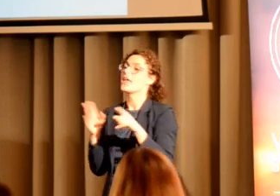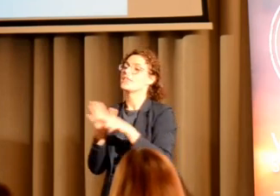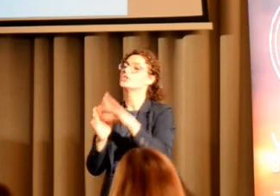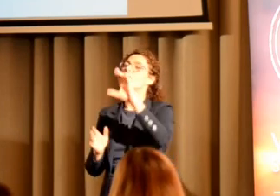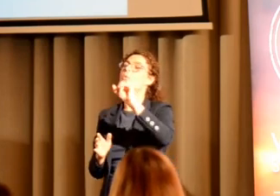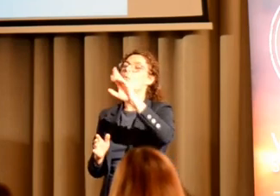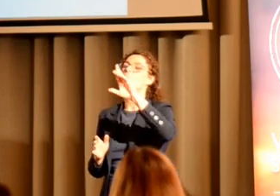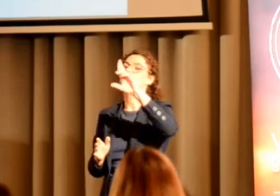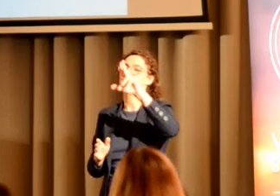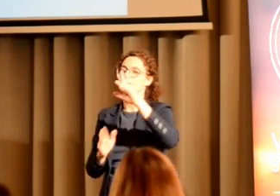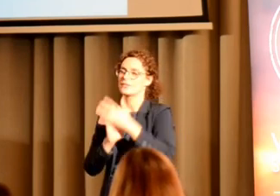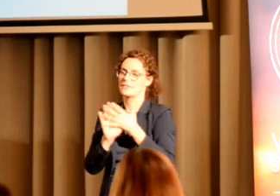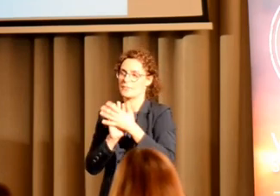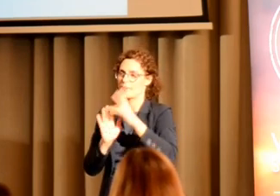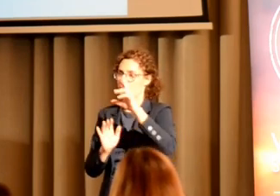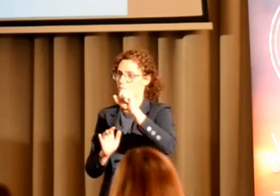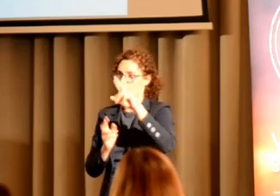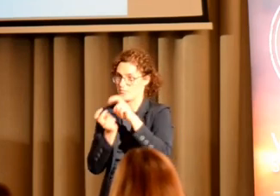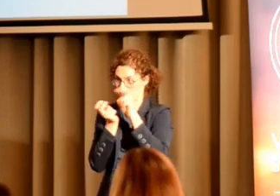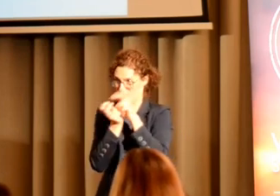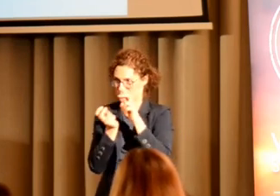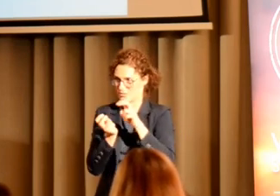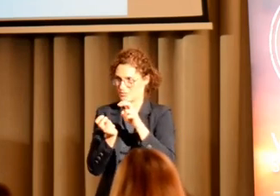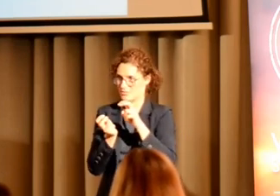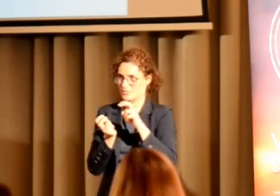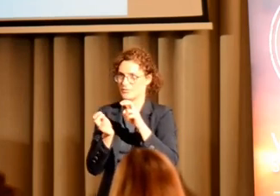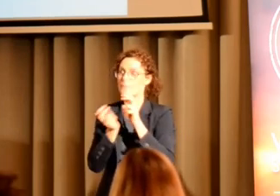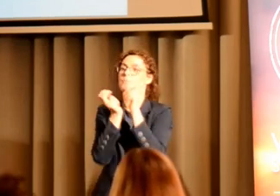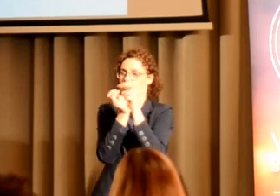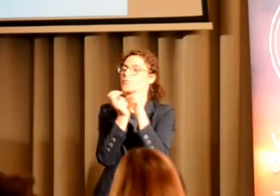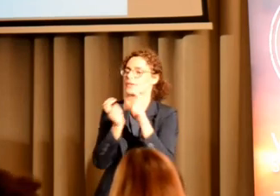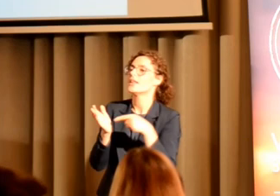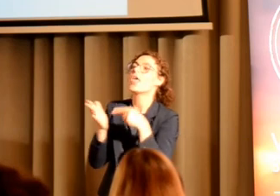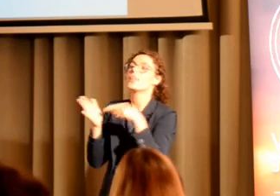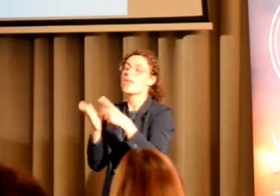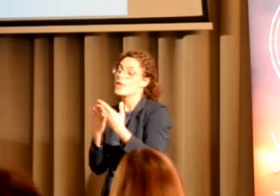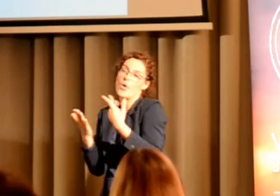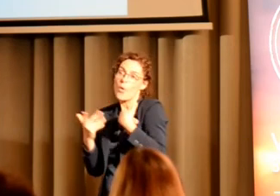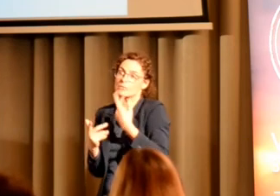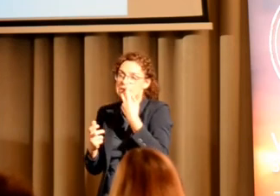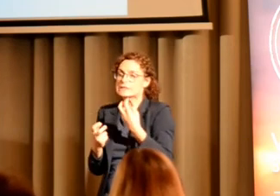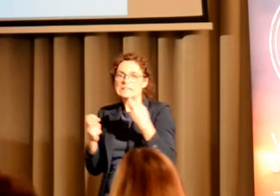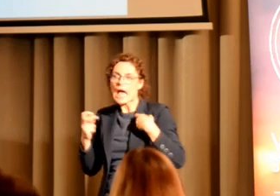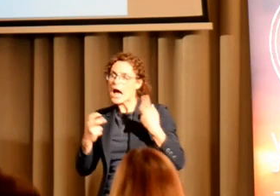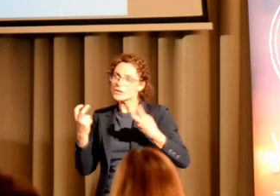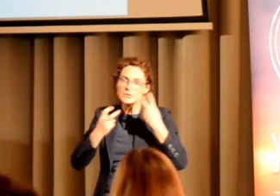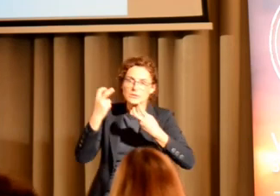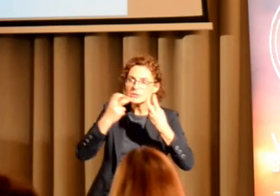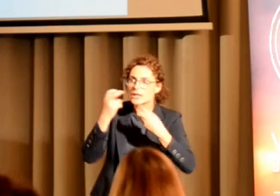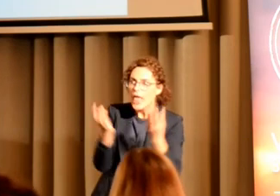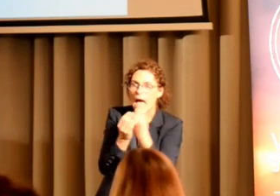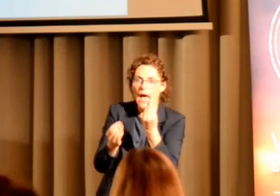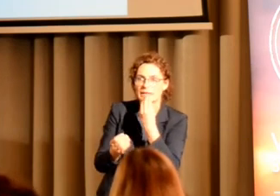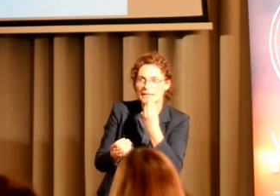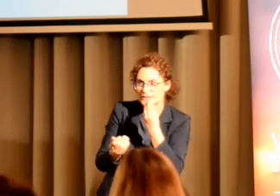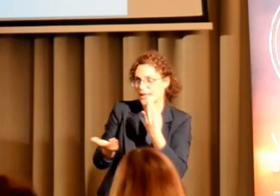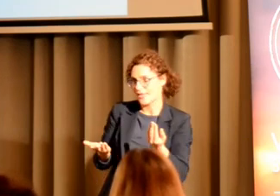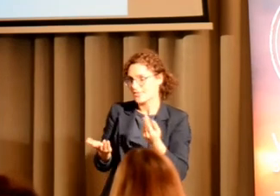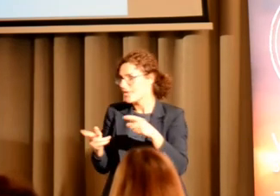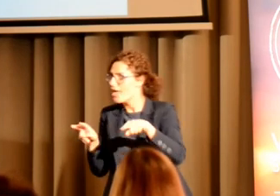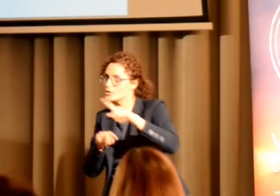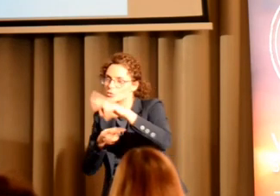i wilki fantastycznie uczą się, w jaki sposób polować na tą trudną zdobycz. Robią to bardzo